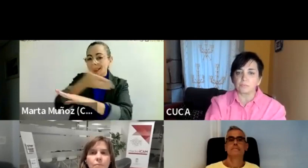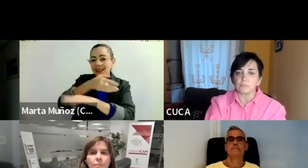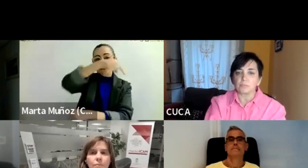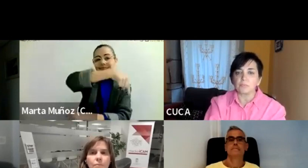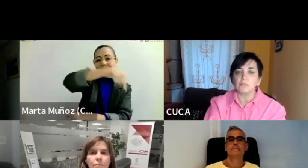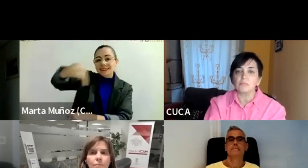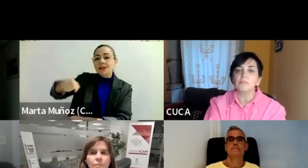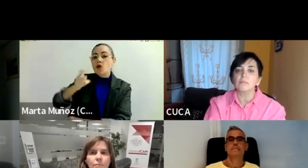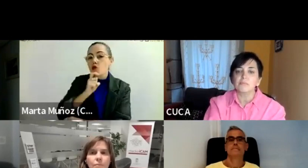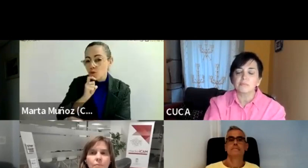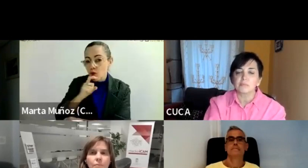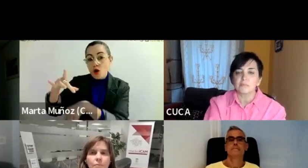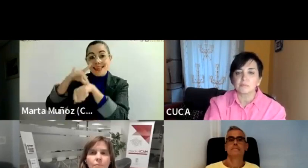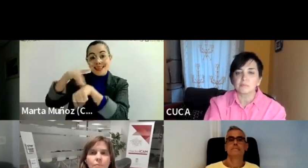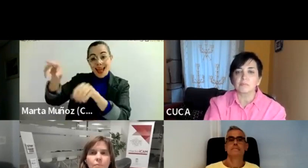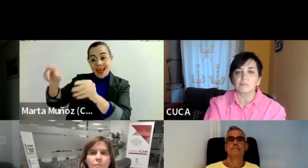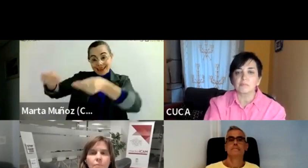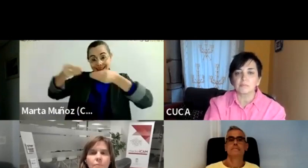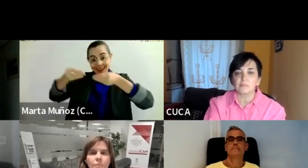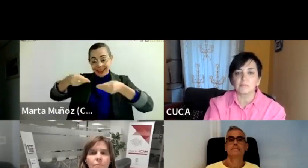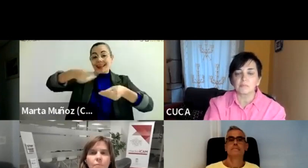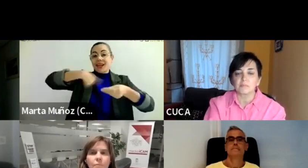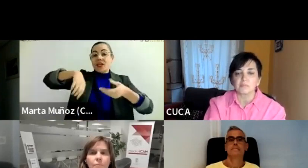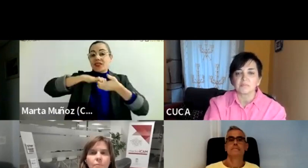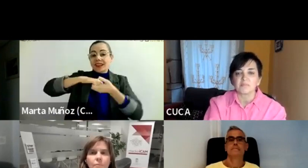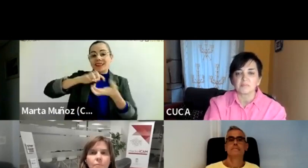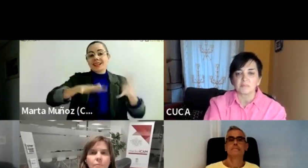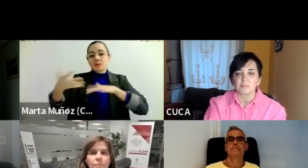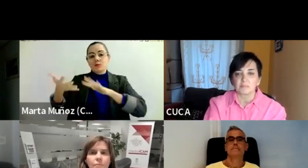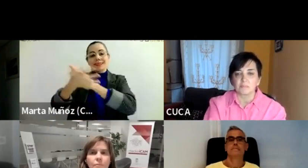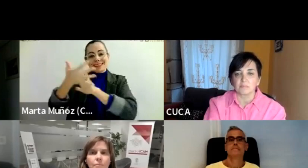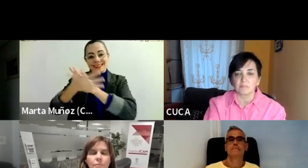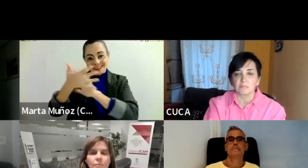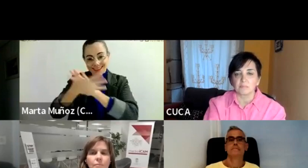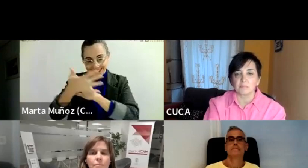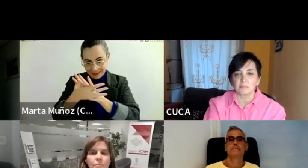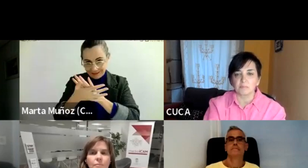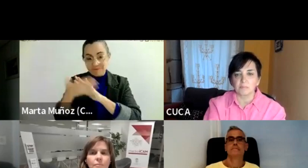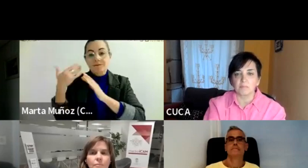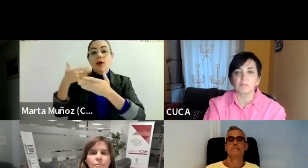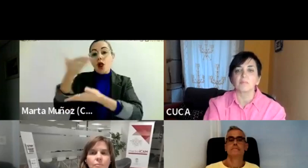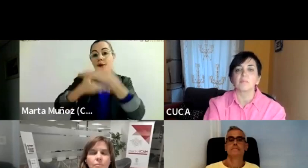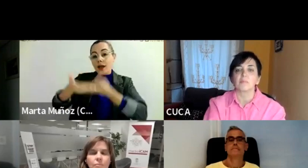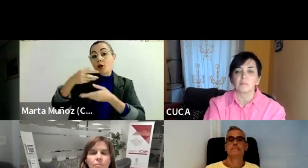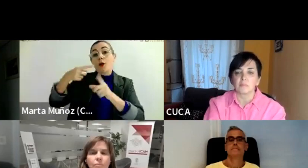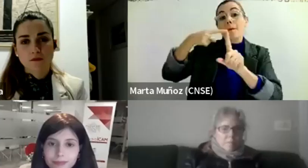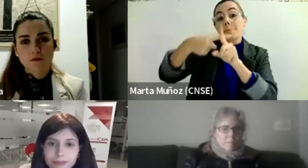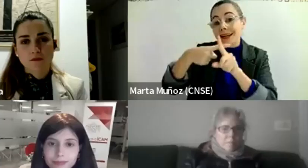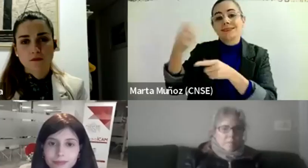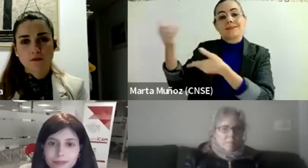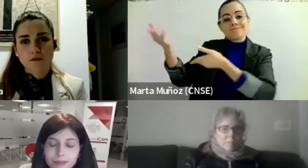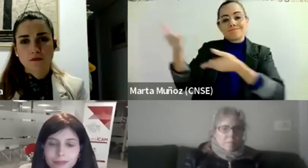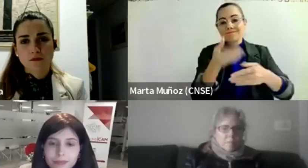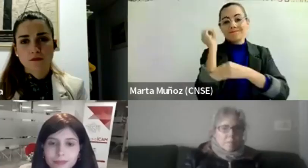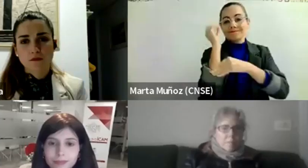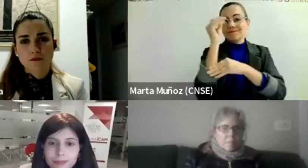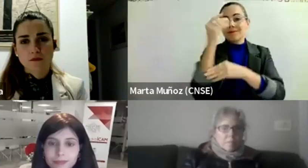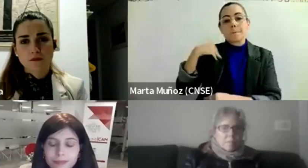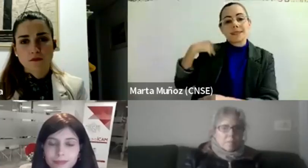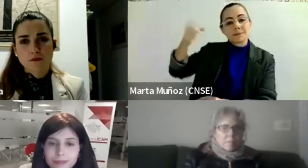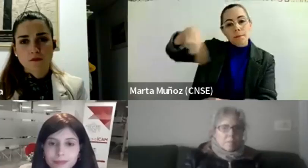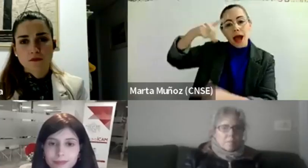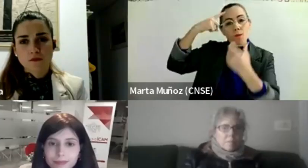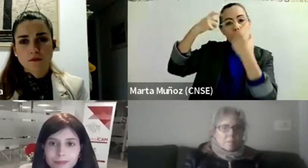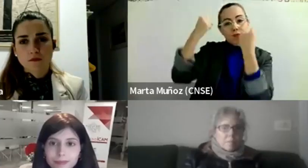pasos, como digo ahora, hay que llevar a cabo antes de ir a juicio en la resolución de un